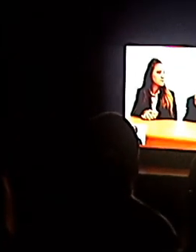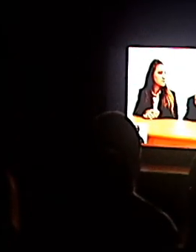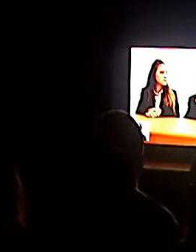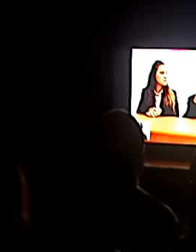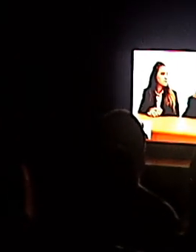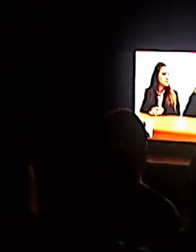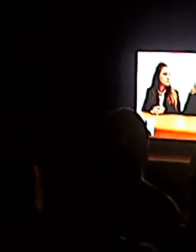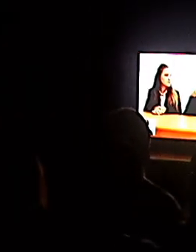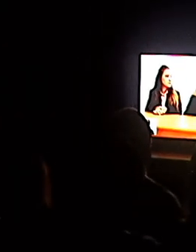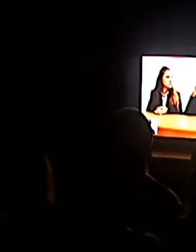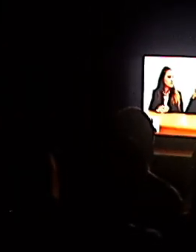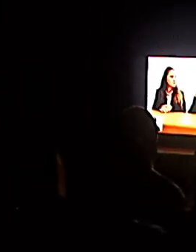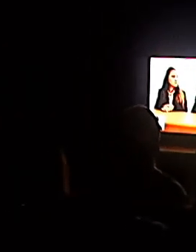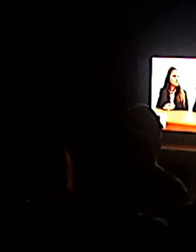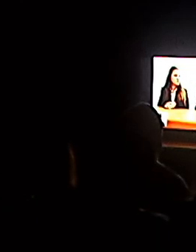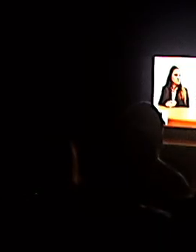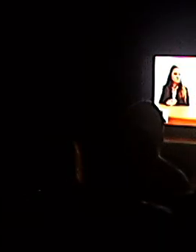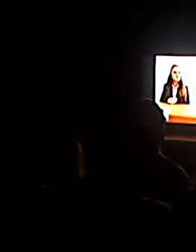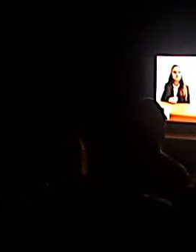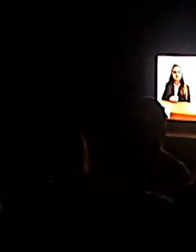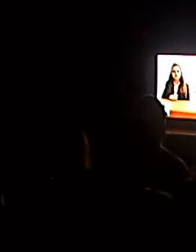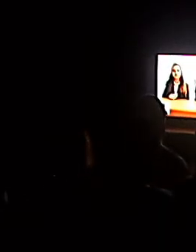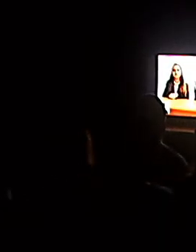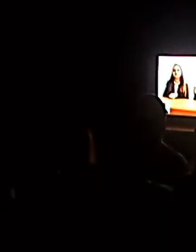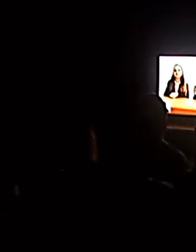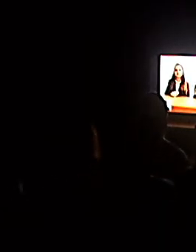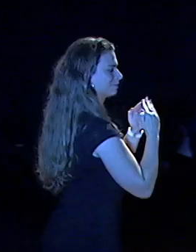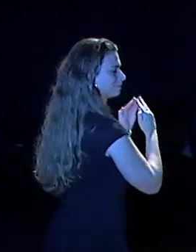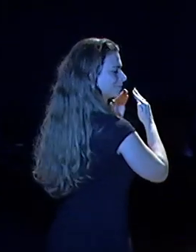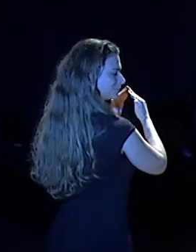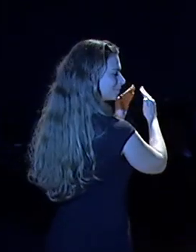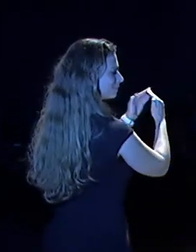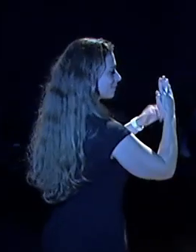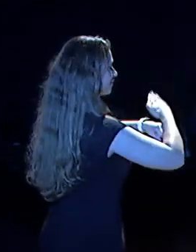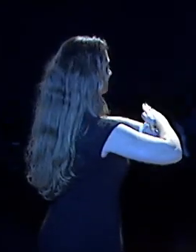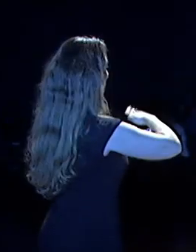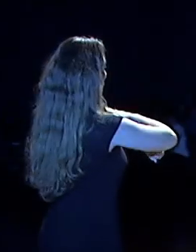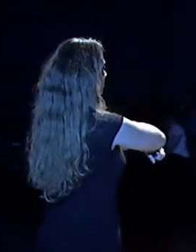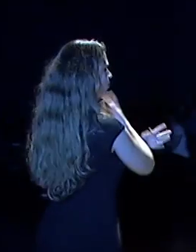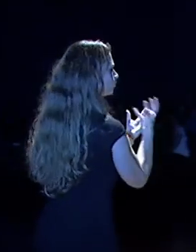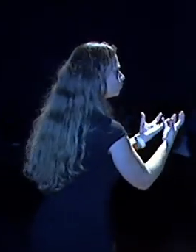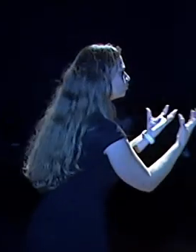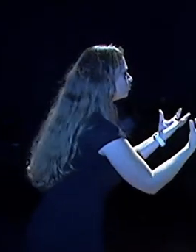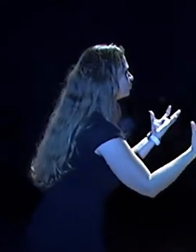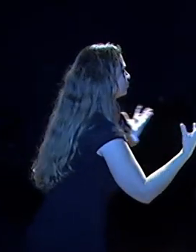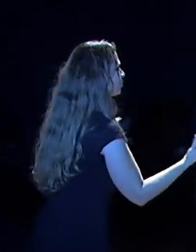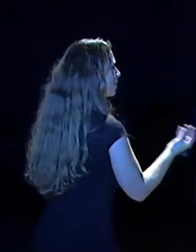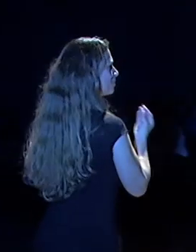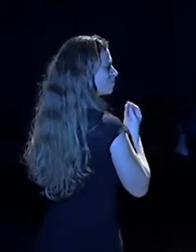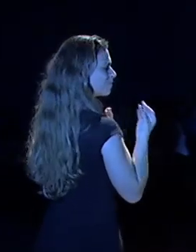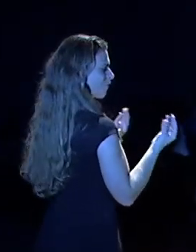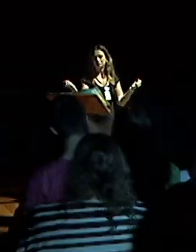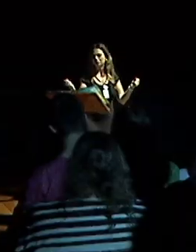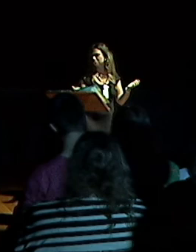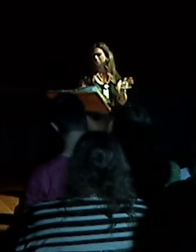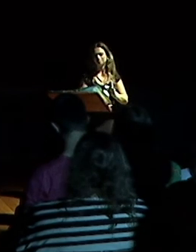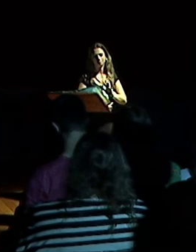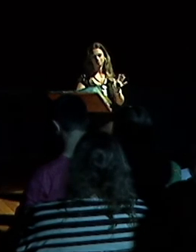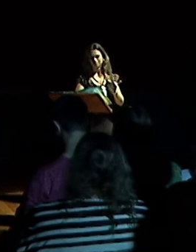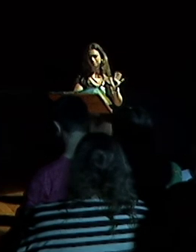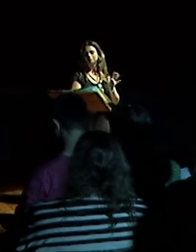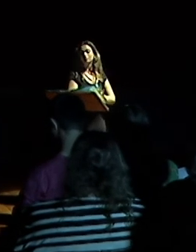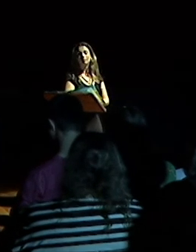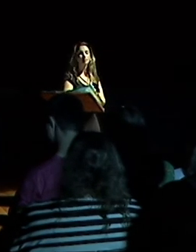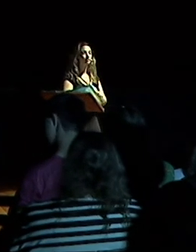informações importantes contra a discriminação depois a história do sapo surdo reforçou ainda mais que